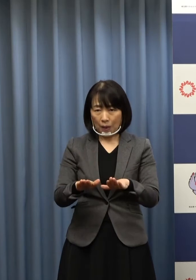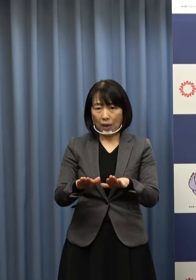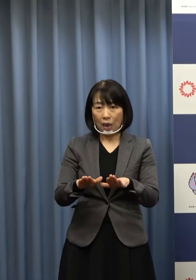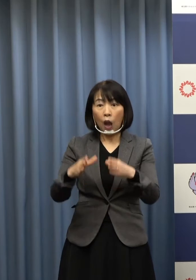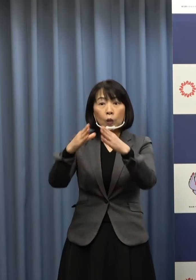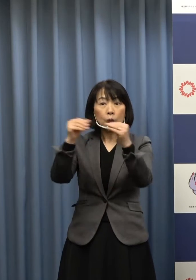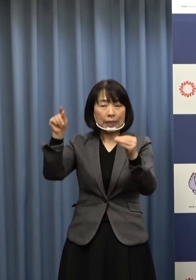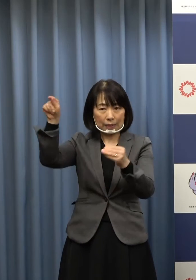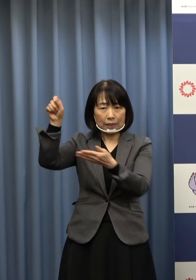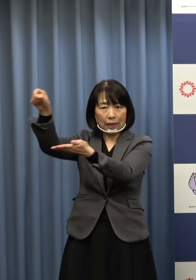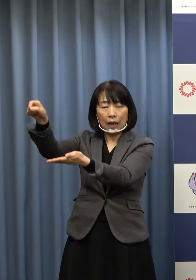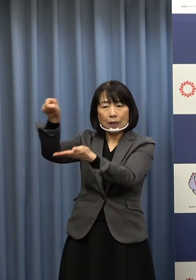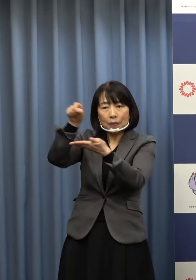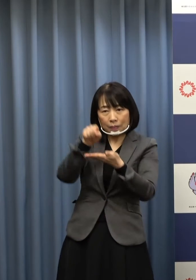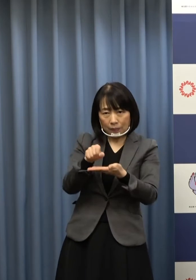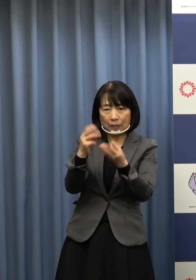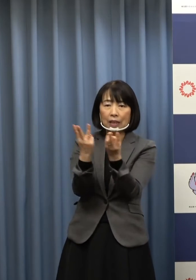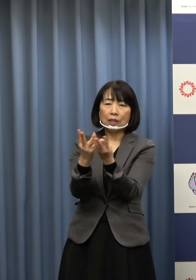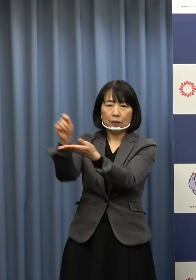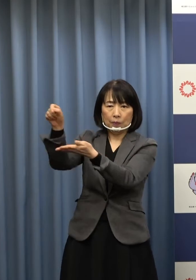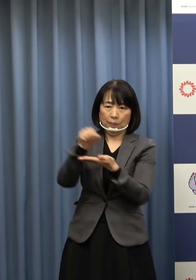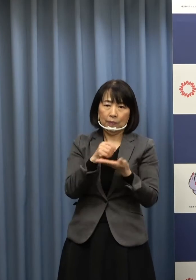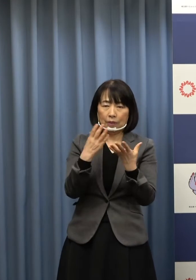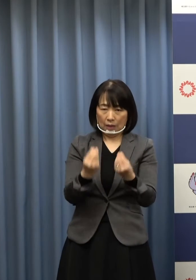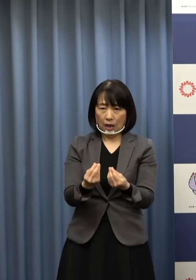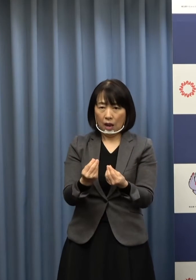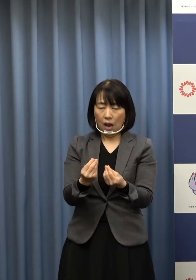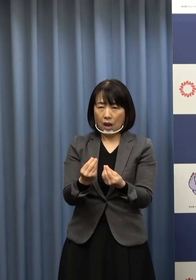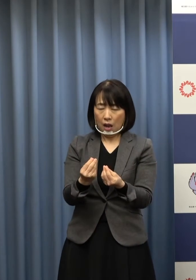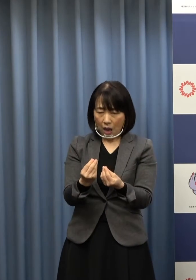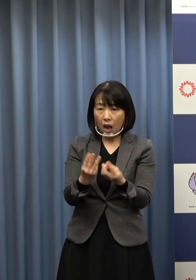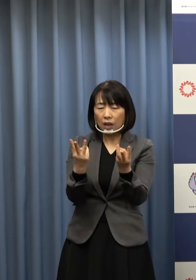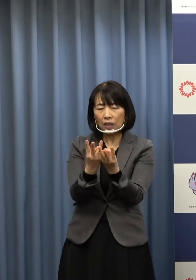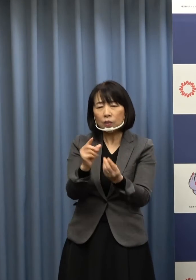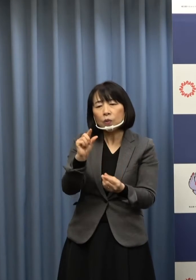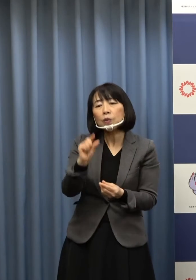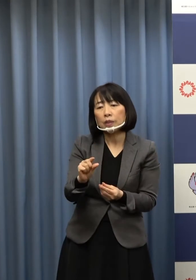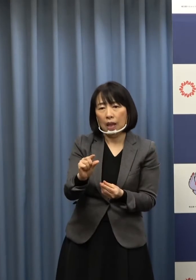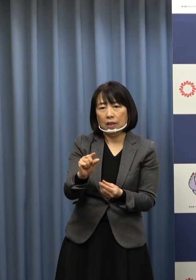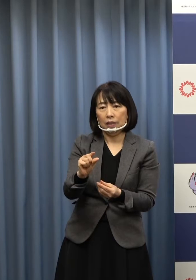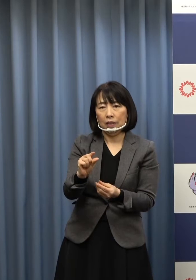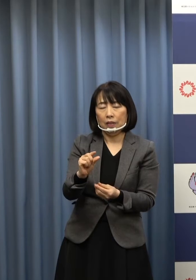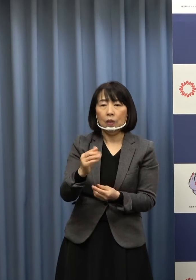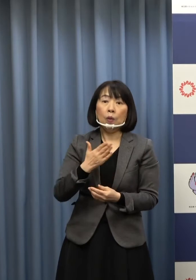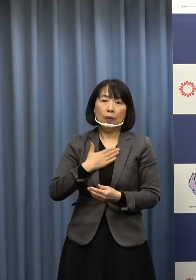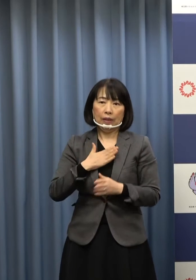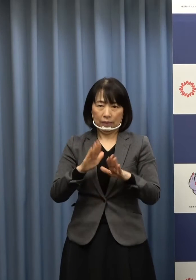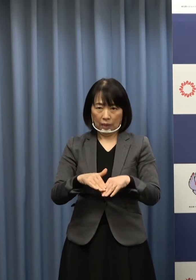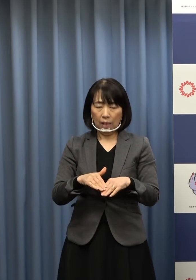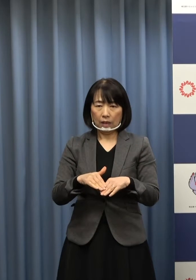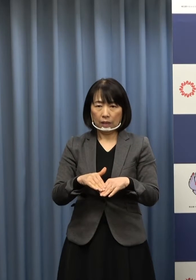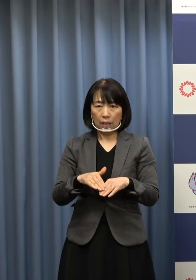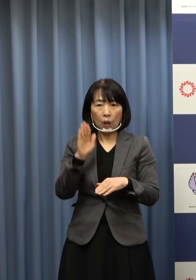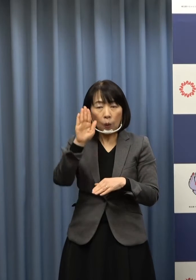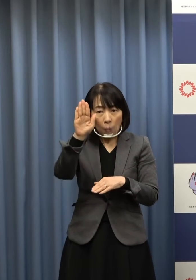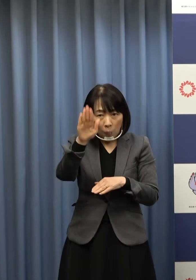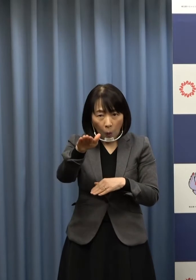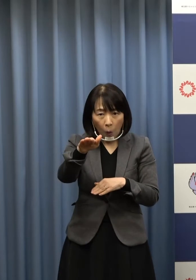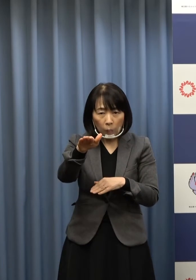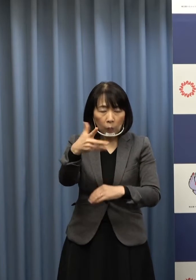たにおっしゃってたように、想定よりも少ない状況で、スケジュール感が少し後ろ倒